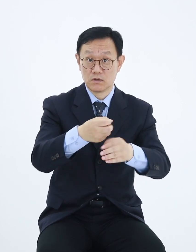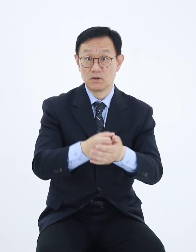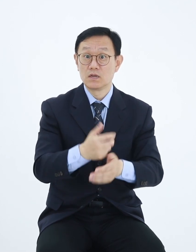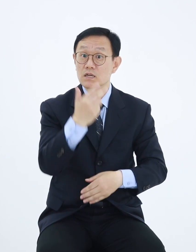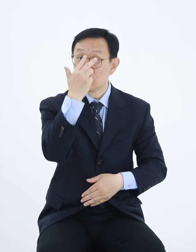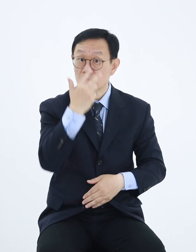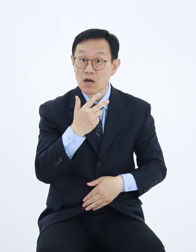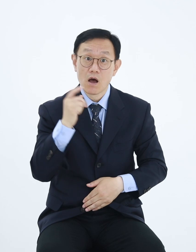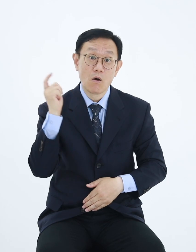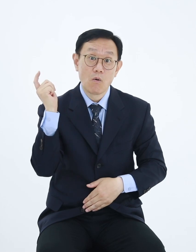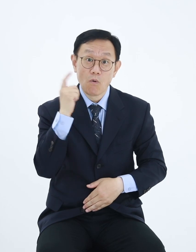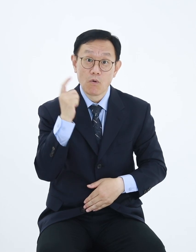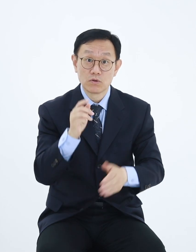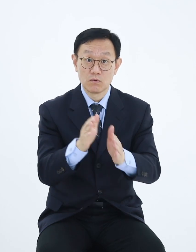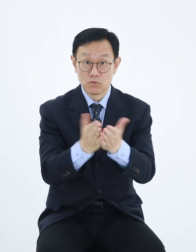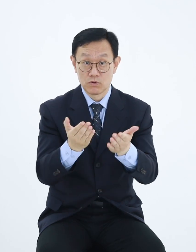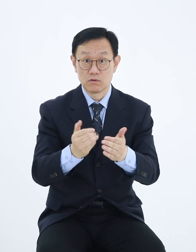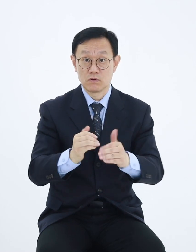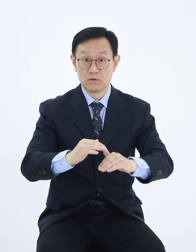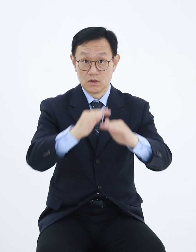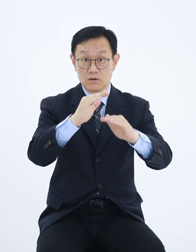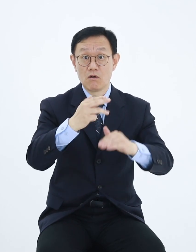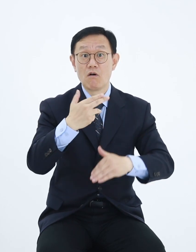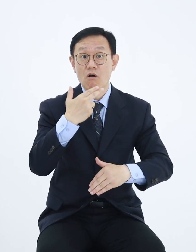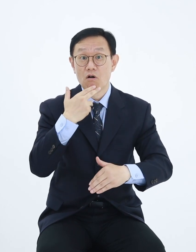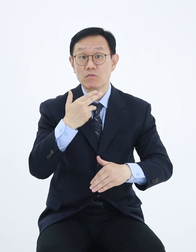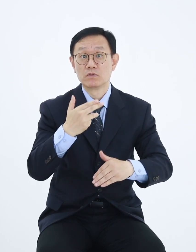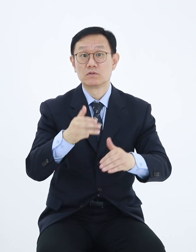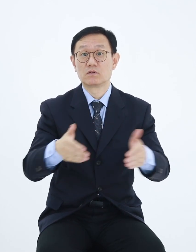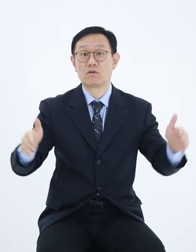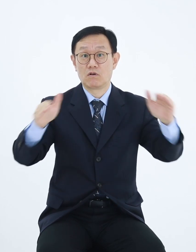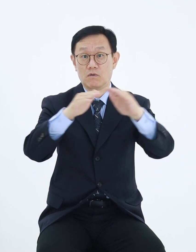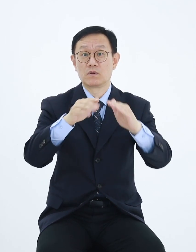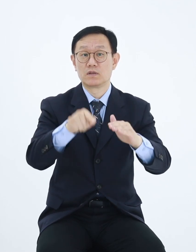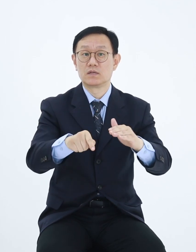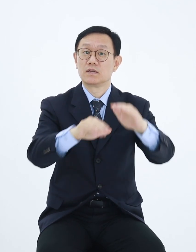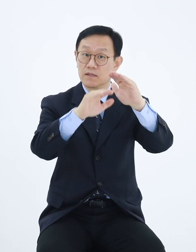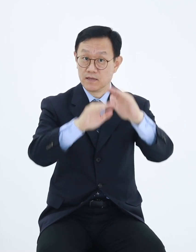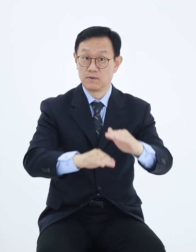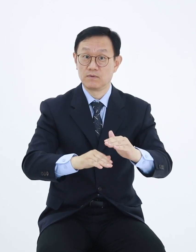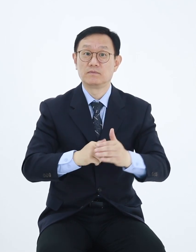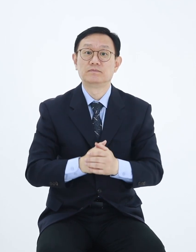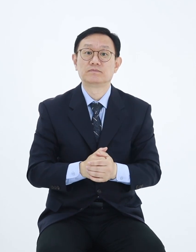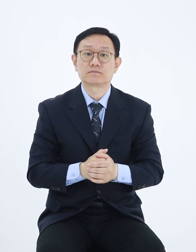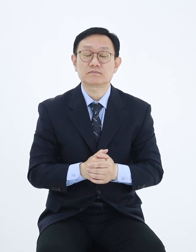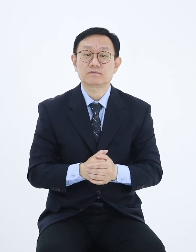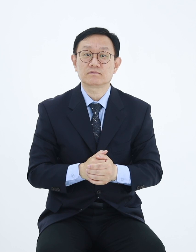위한 오디오북, 단차 없이 접근할 수 있는 건물이나 보도 등이 이에 해당합니다.